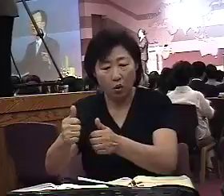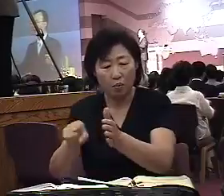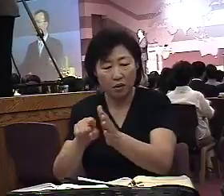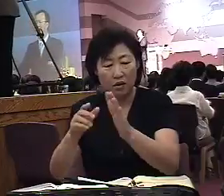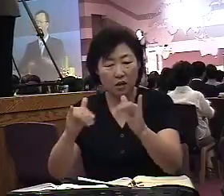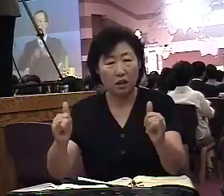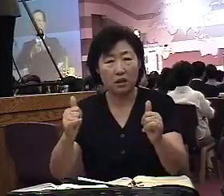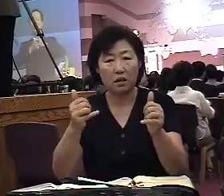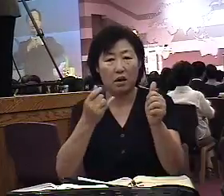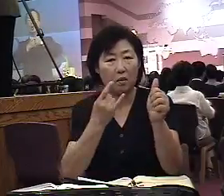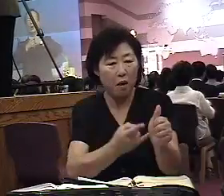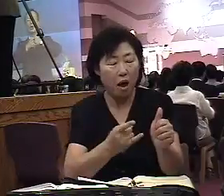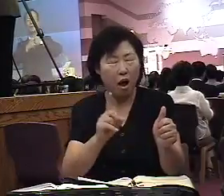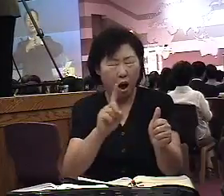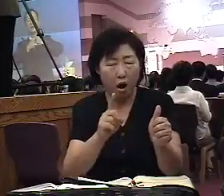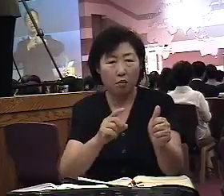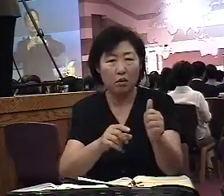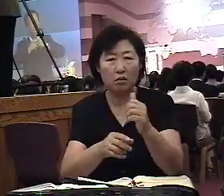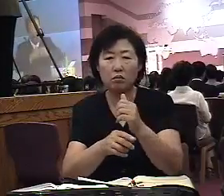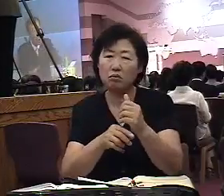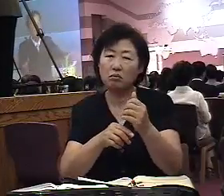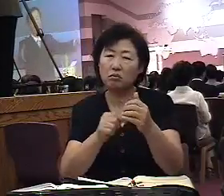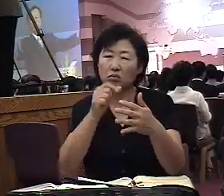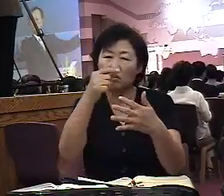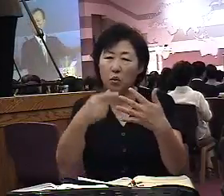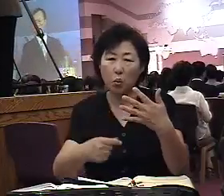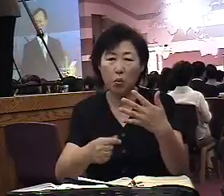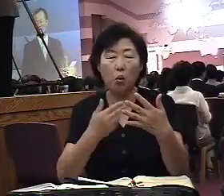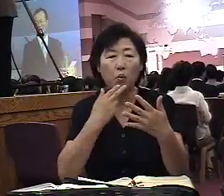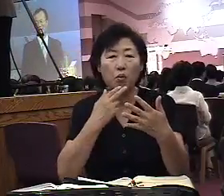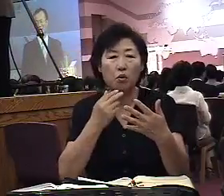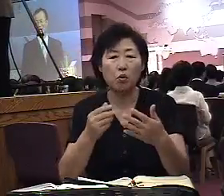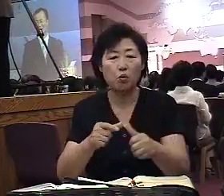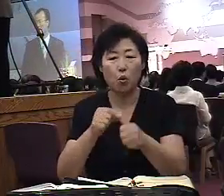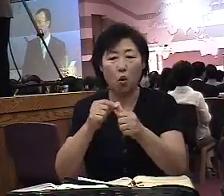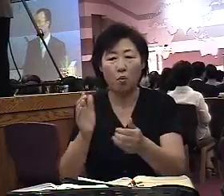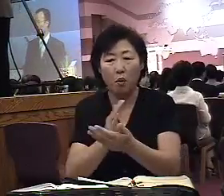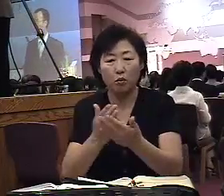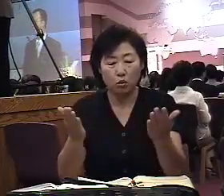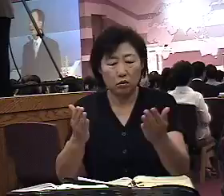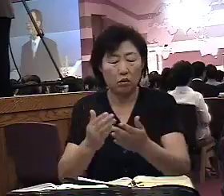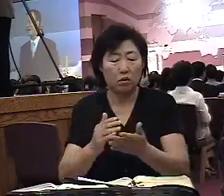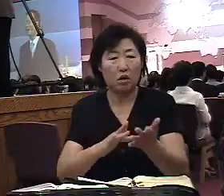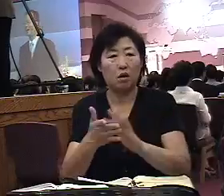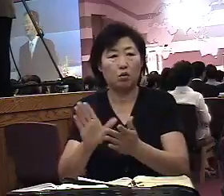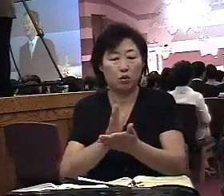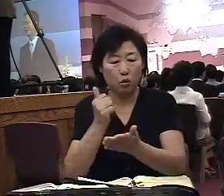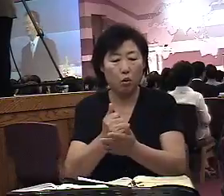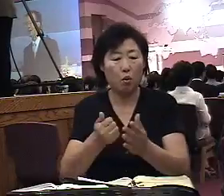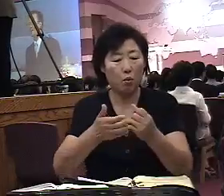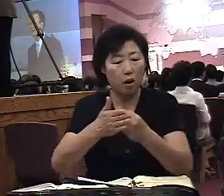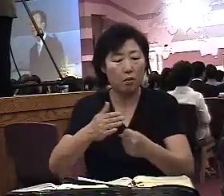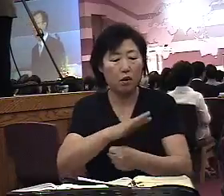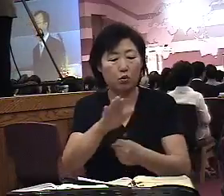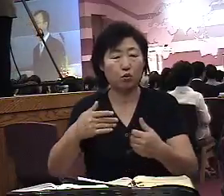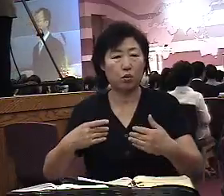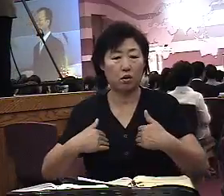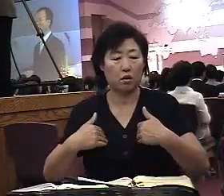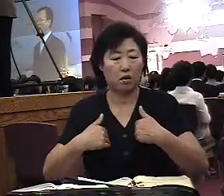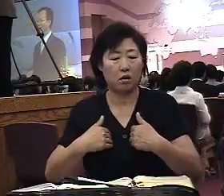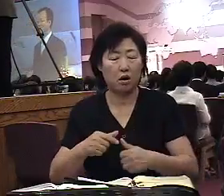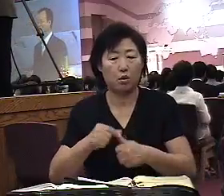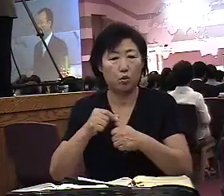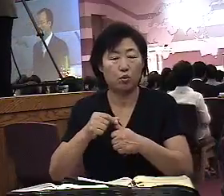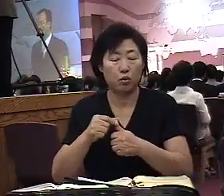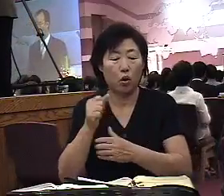믿는 자들에게 아무런 조건 없이 구원을 베푸시는 하나님, 예수 그리스도로 말미암아 우리에게